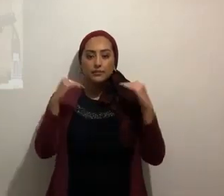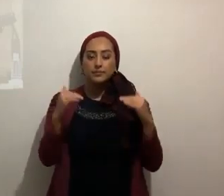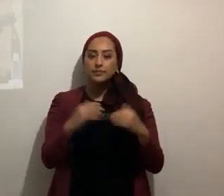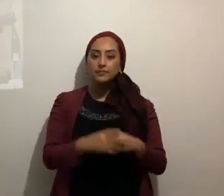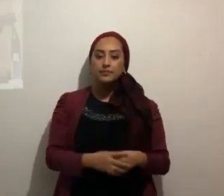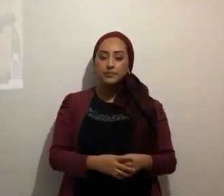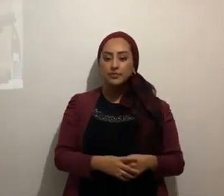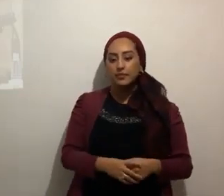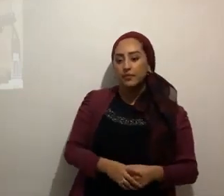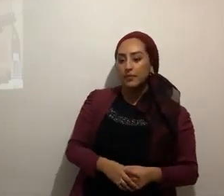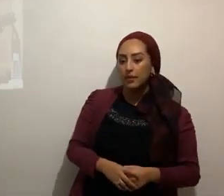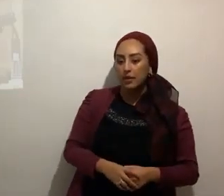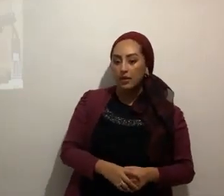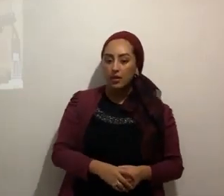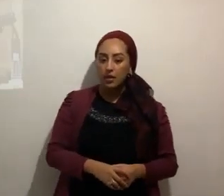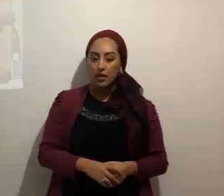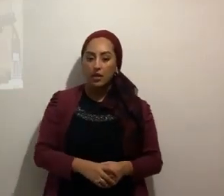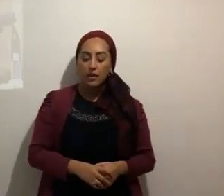entonces, a ver,